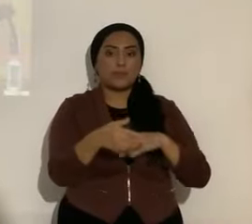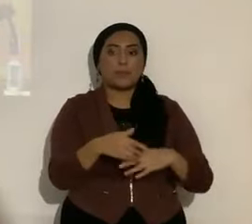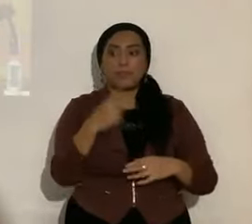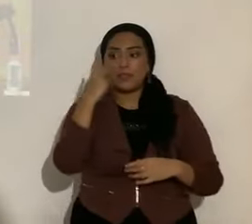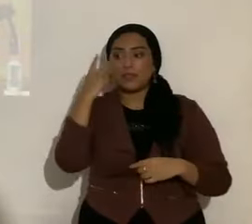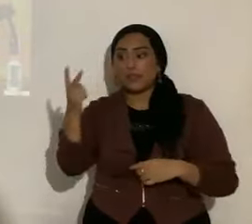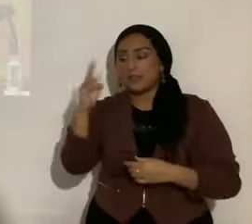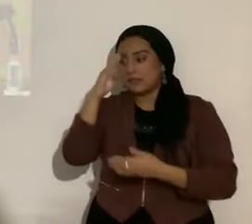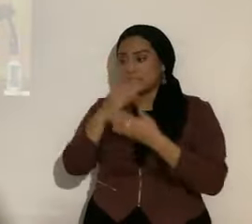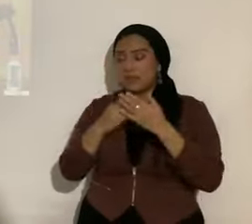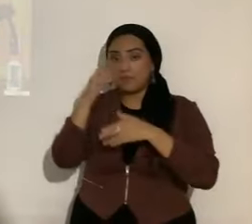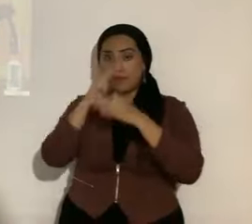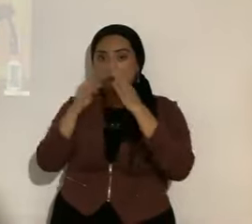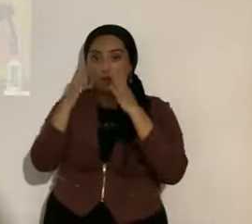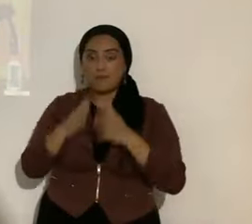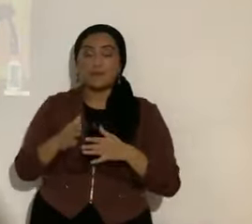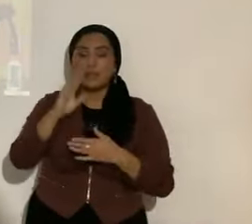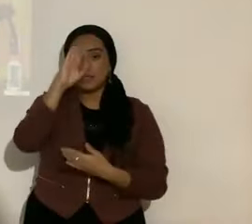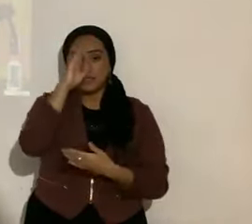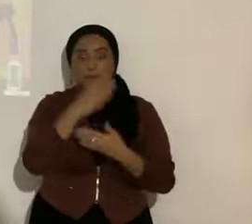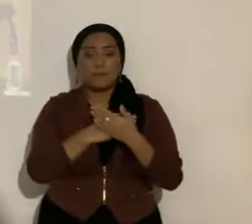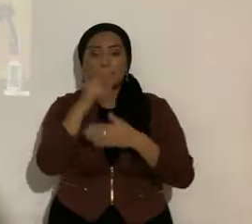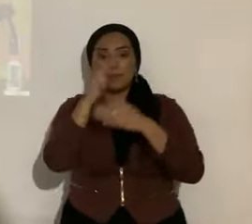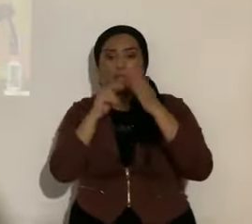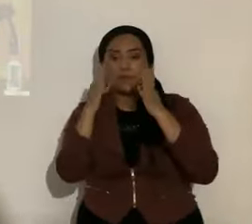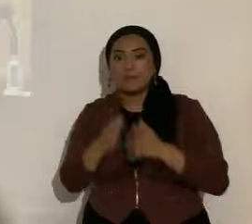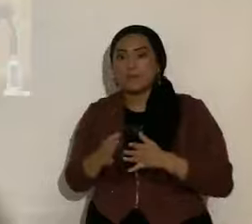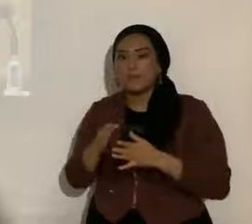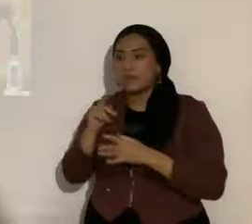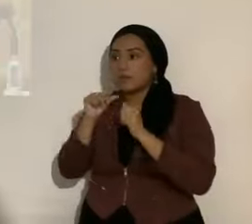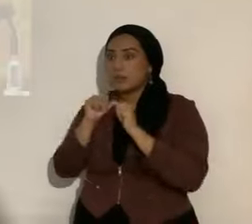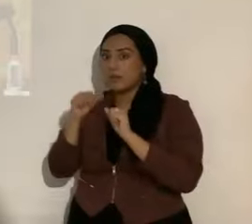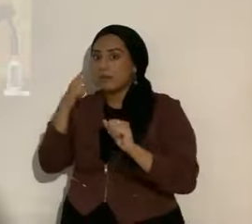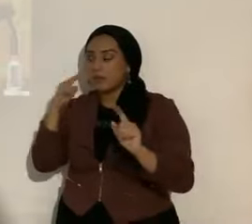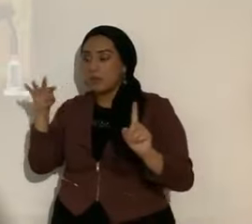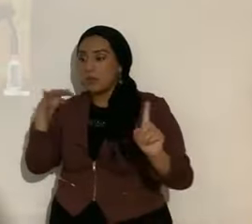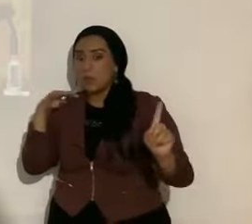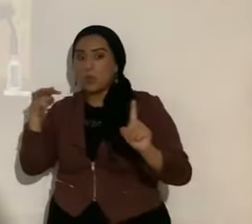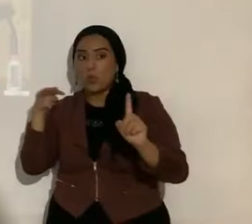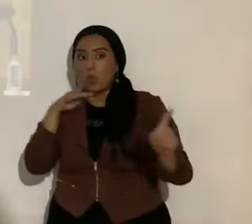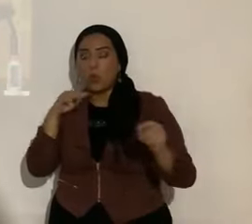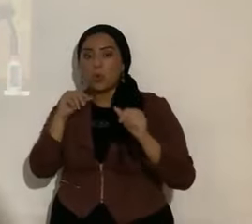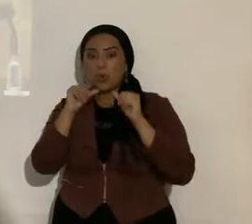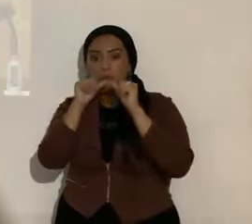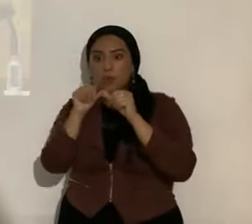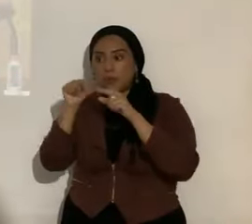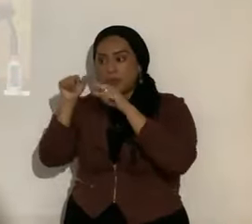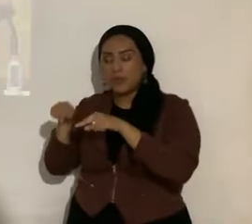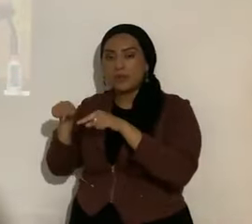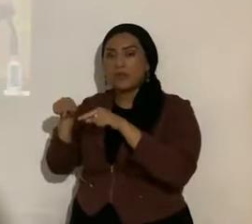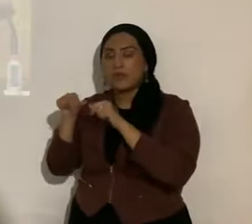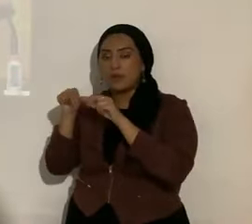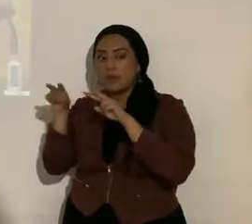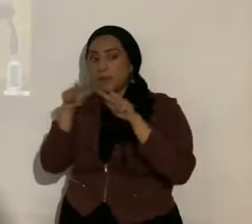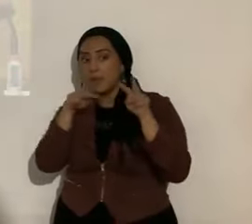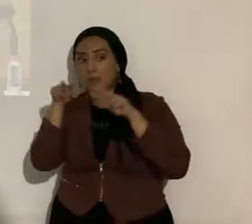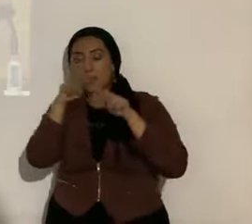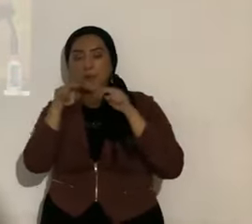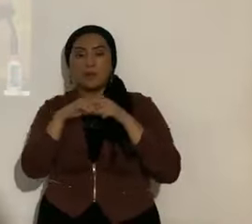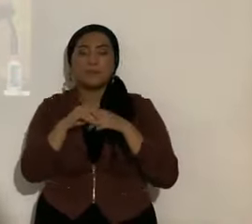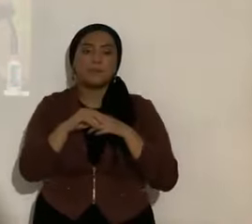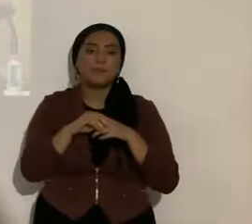Viéndole los hijos de los profetas, vean, los hijos de los profetas no se separaban, siempre estaban ahí.